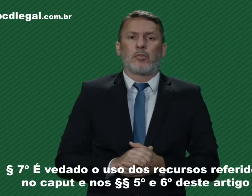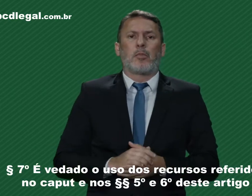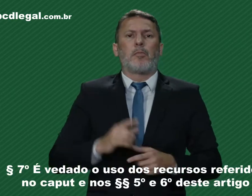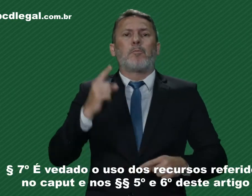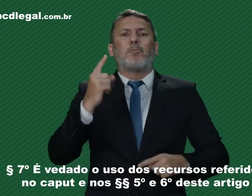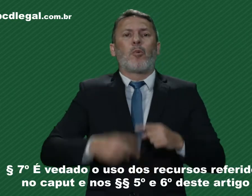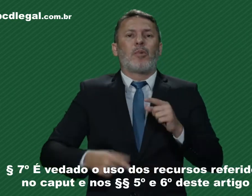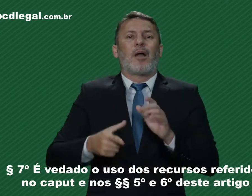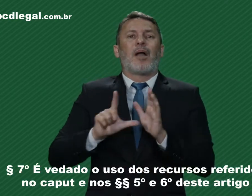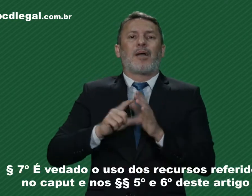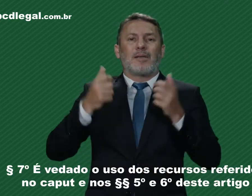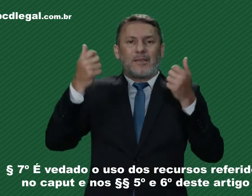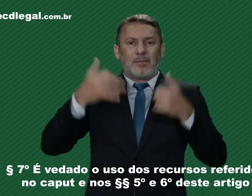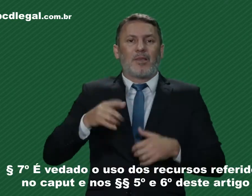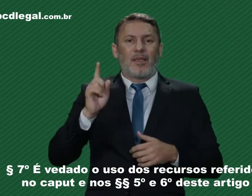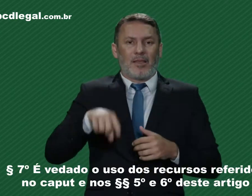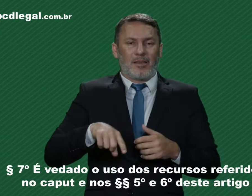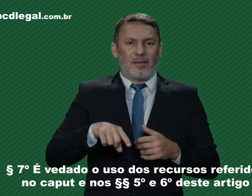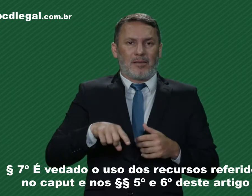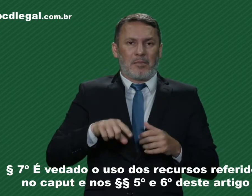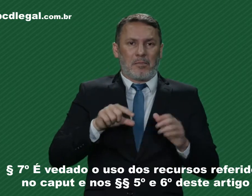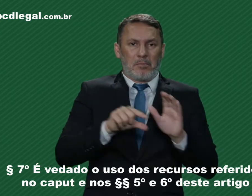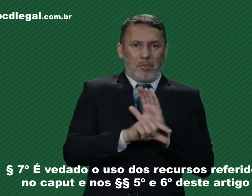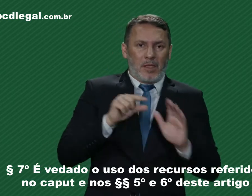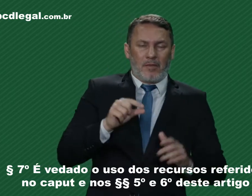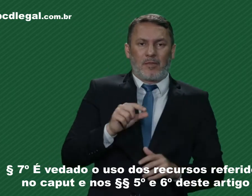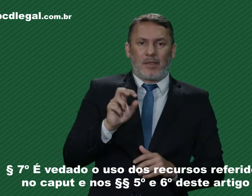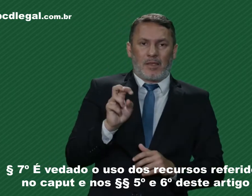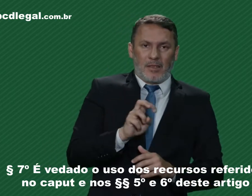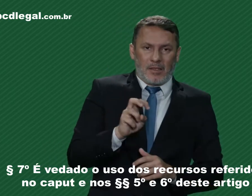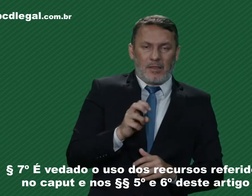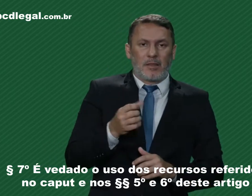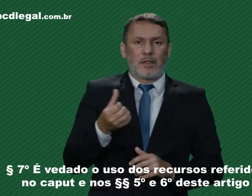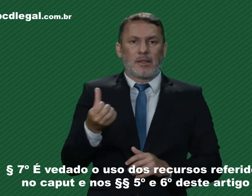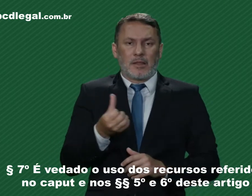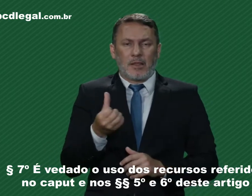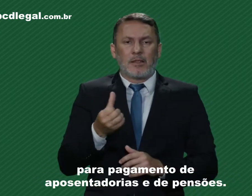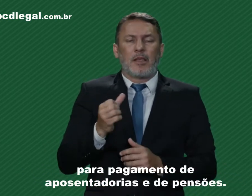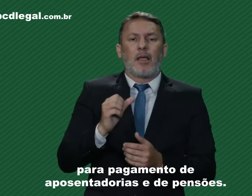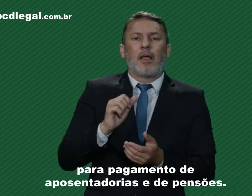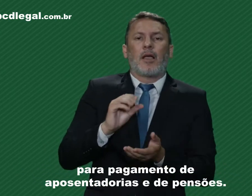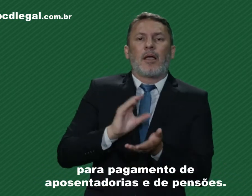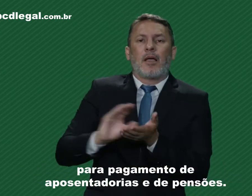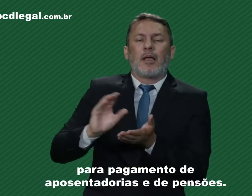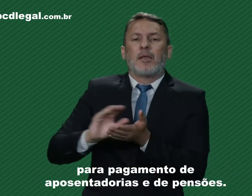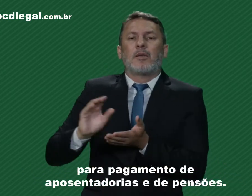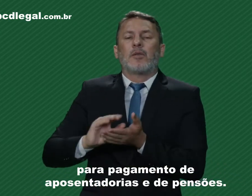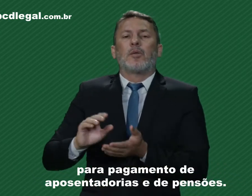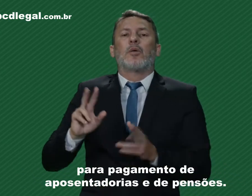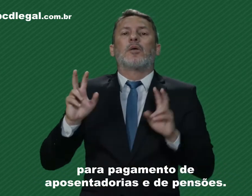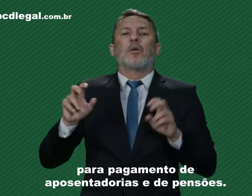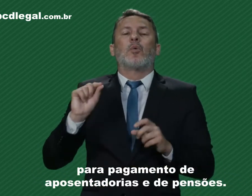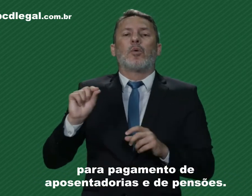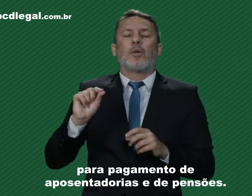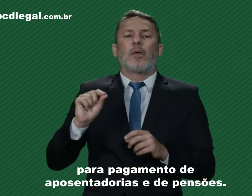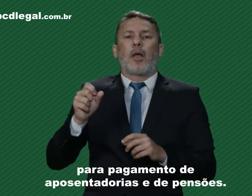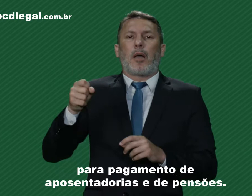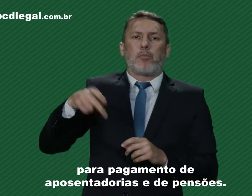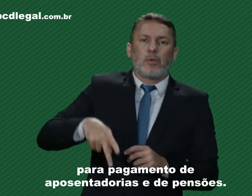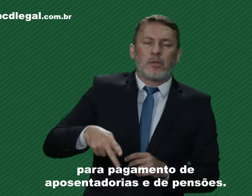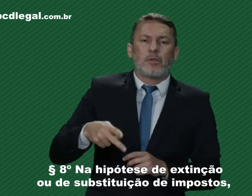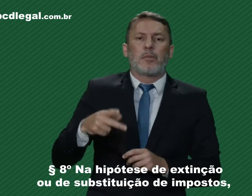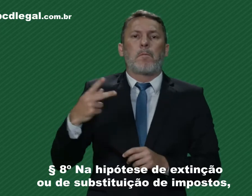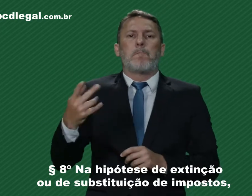de recursos referidos no caput dos parágrafos 5º e 6º deste artigo para pagamento de aposentadorias e